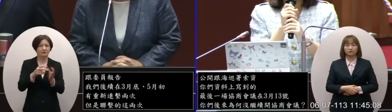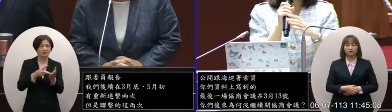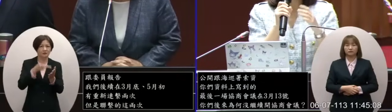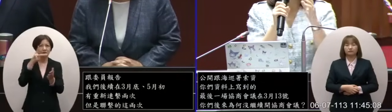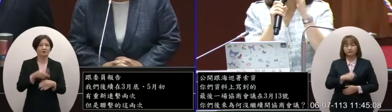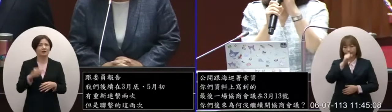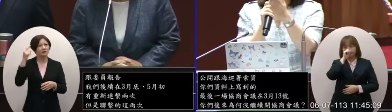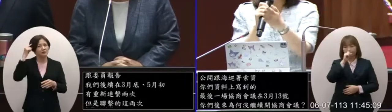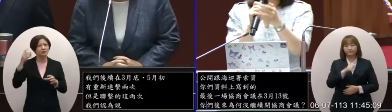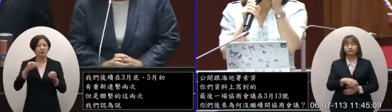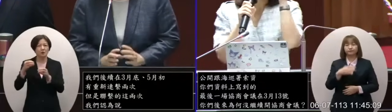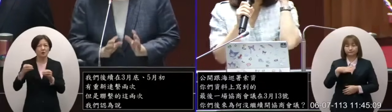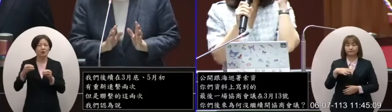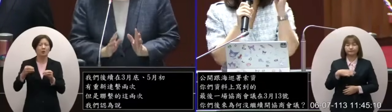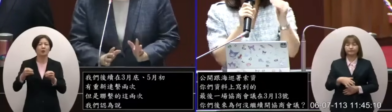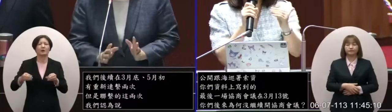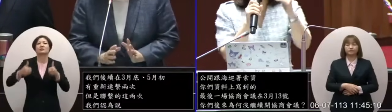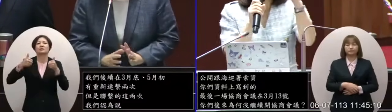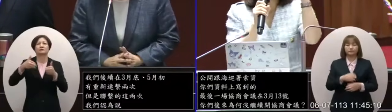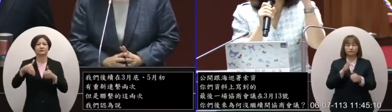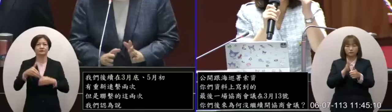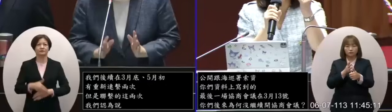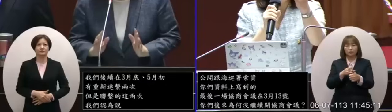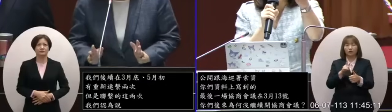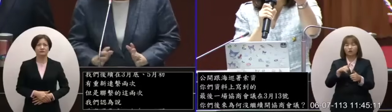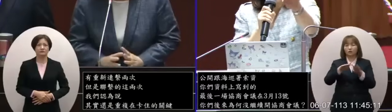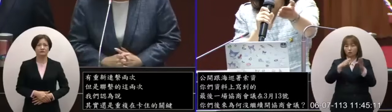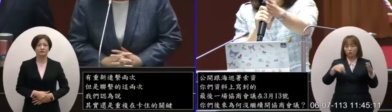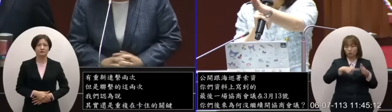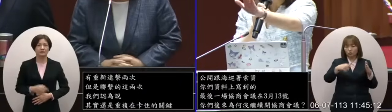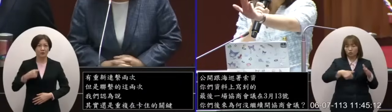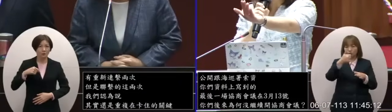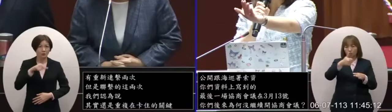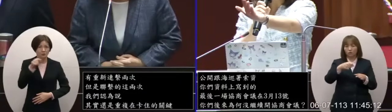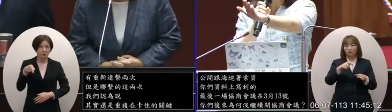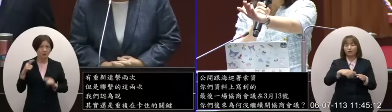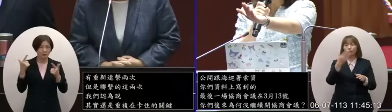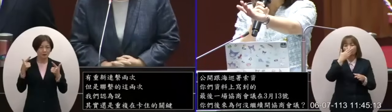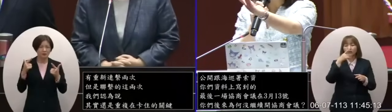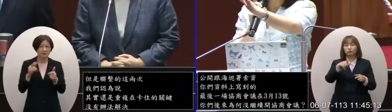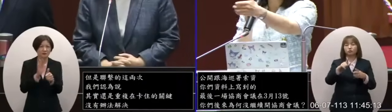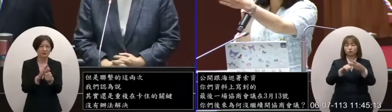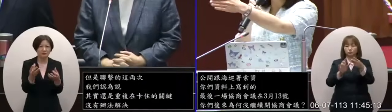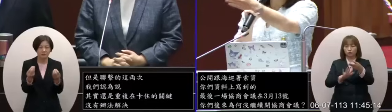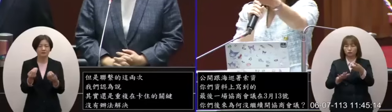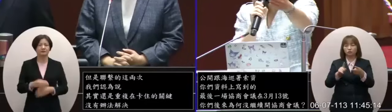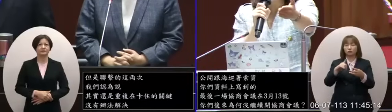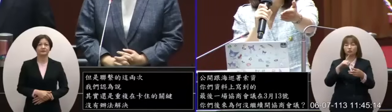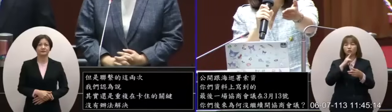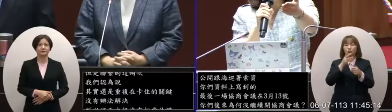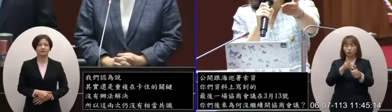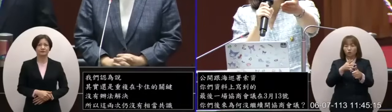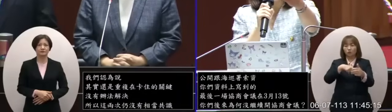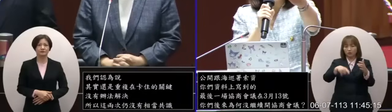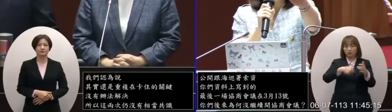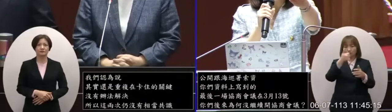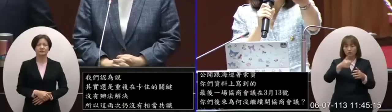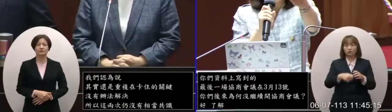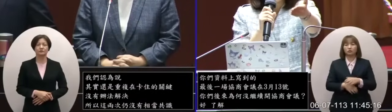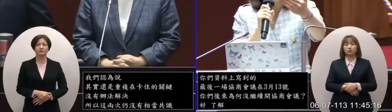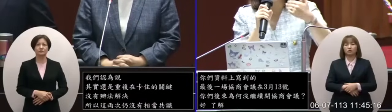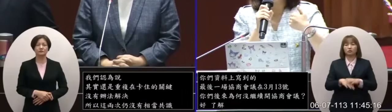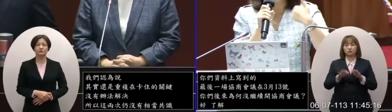相当的共识可以来 了解。那请问在卓荣泰院长，不好意思，主委主席，我问的是院长，因